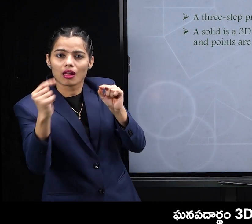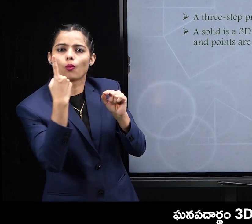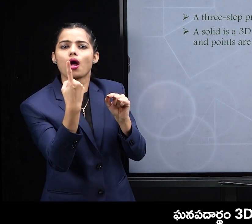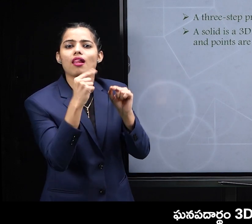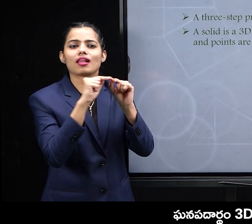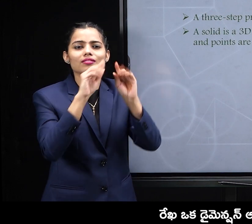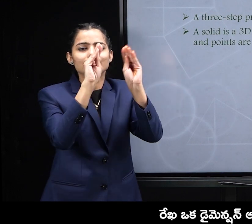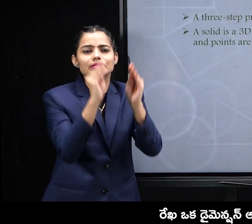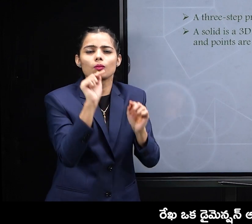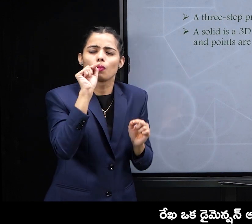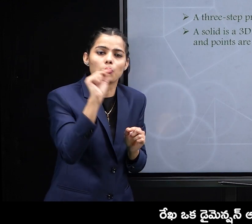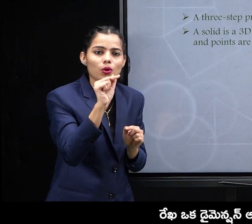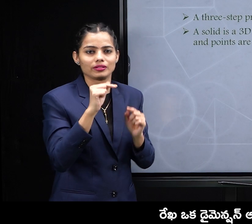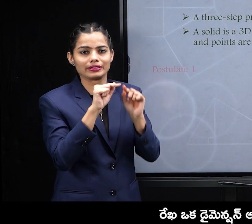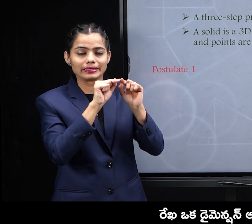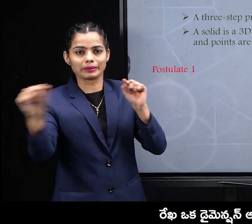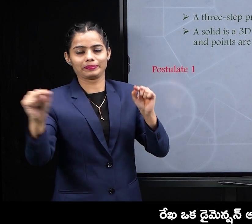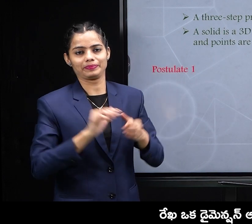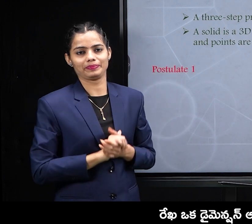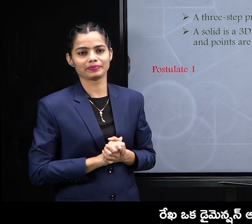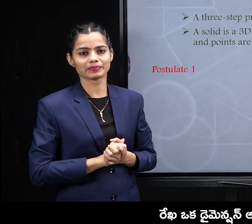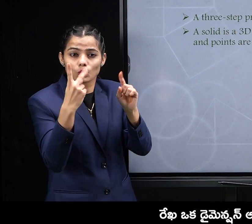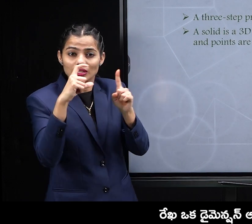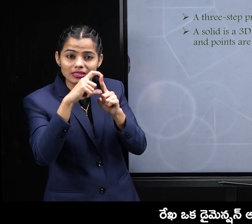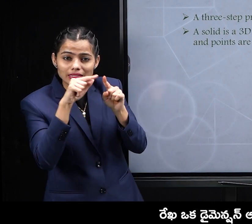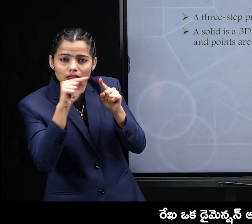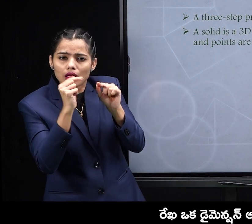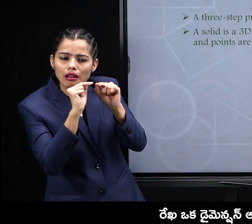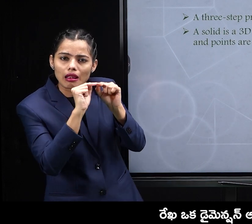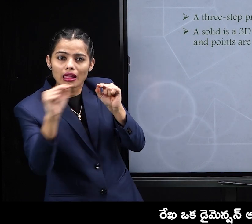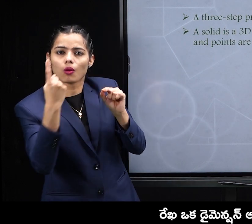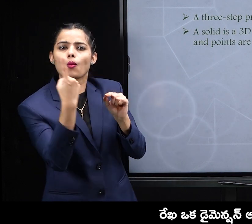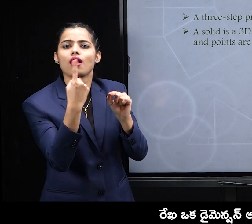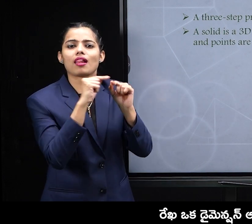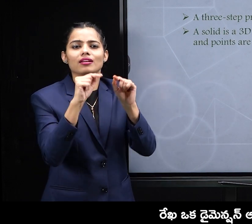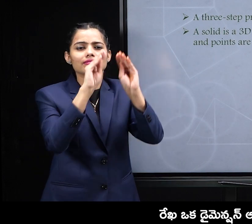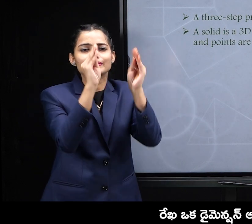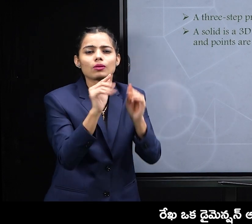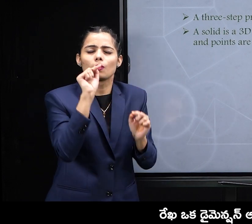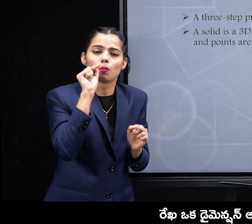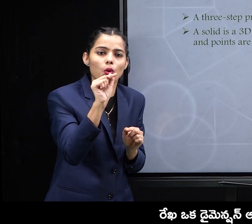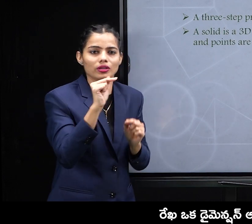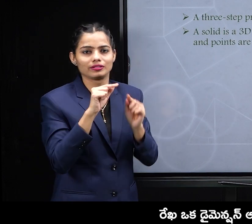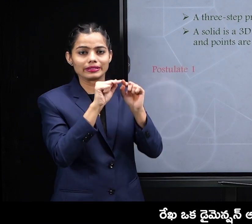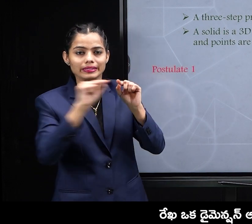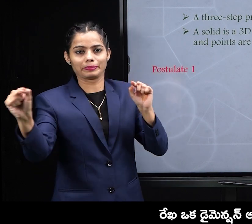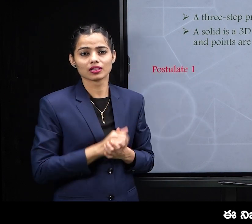आकारम् रेका वका डैमेंशन आकारम् मर्यु। पोईन्ट्लु कोलतलु। ई